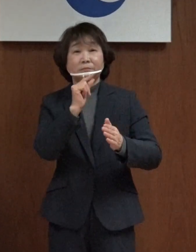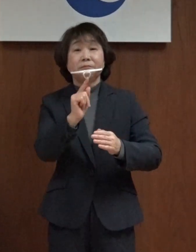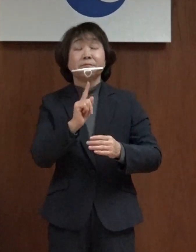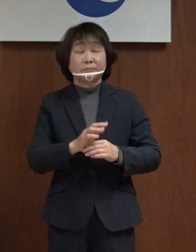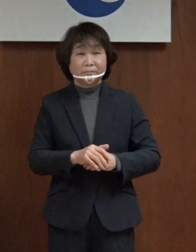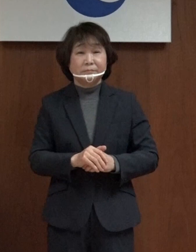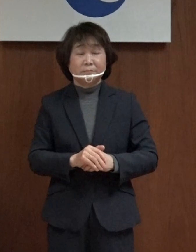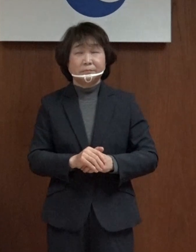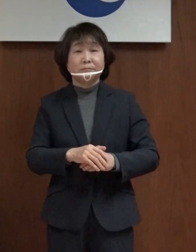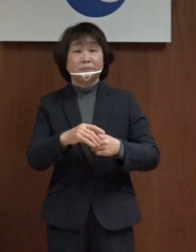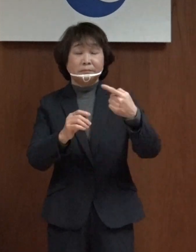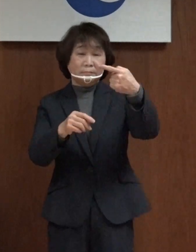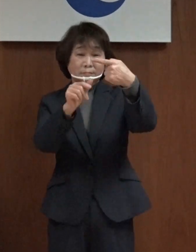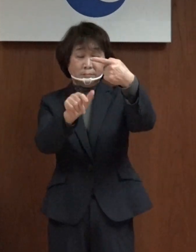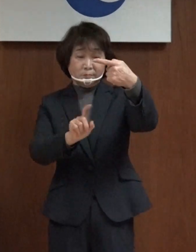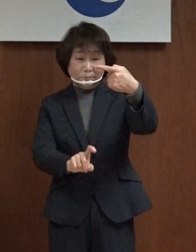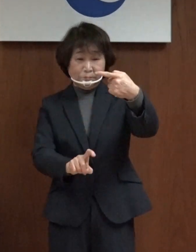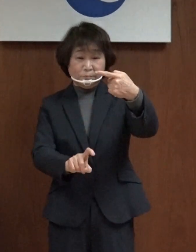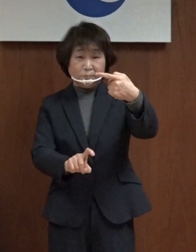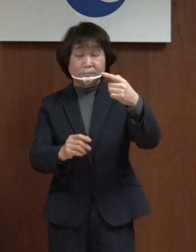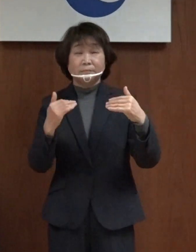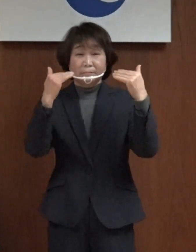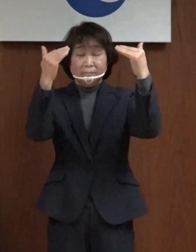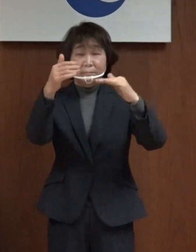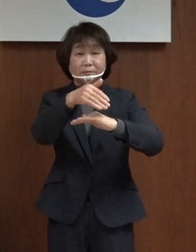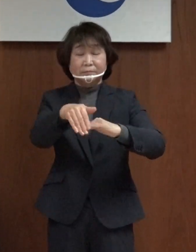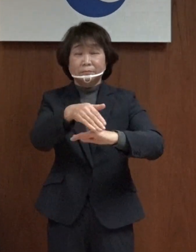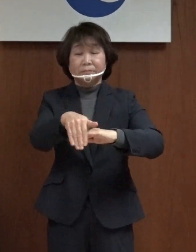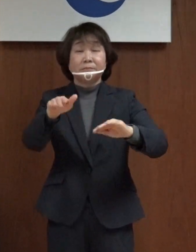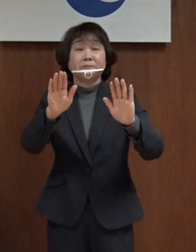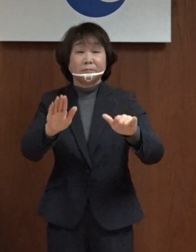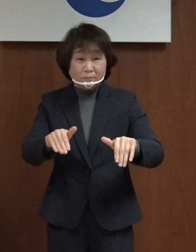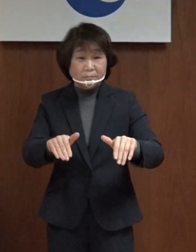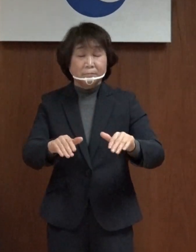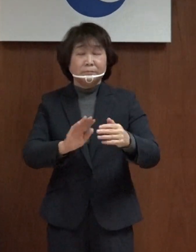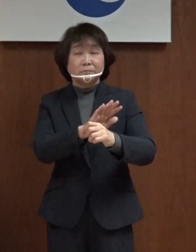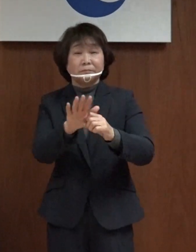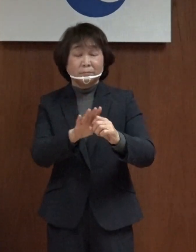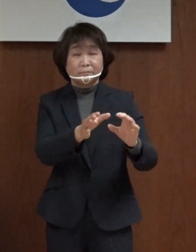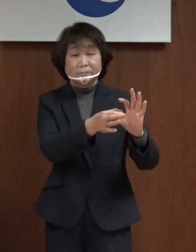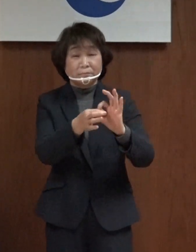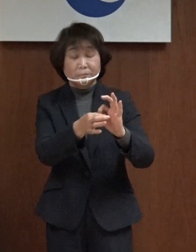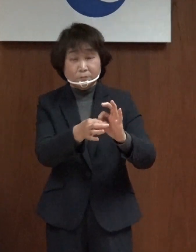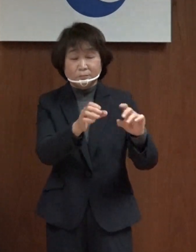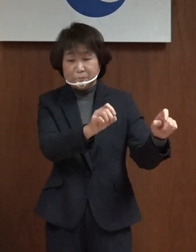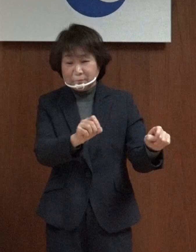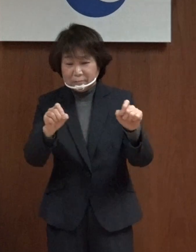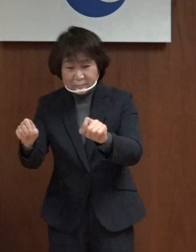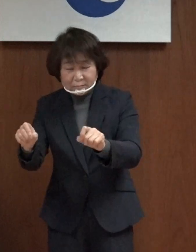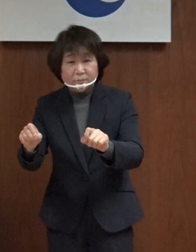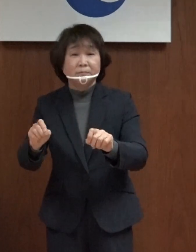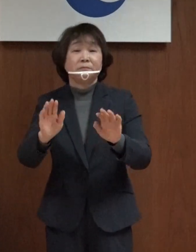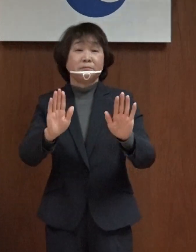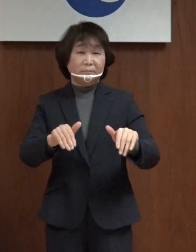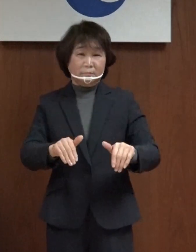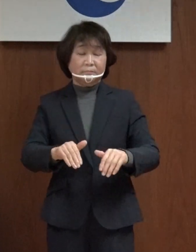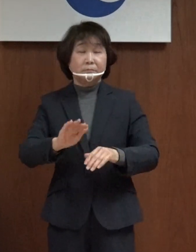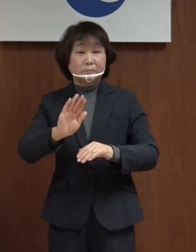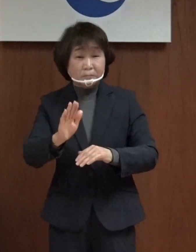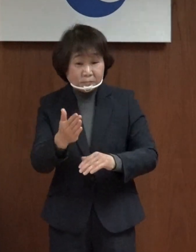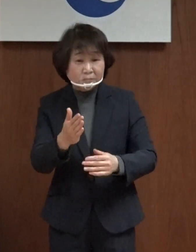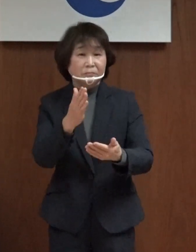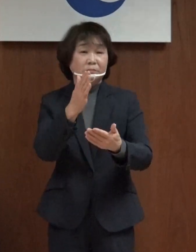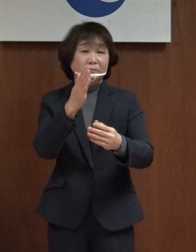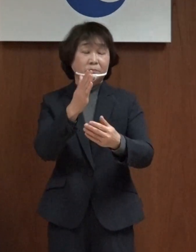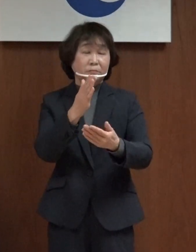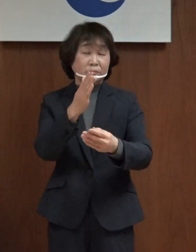行われる予定であった成人式は新型コロナウイルスの影響により延期となりました。ですが中止